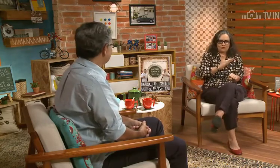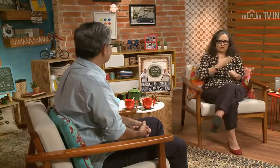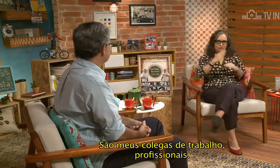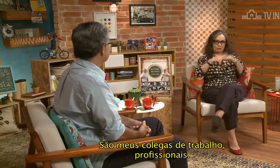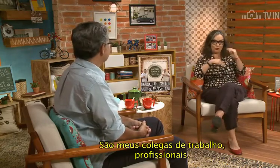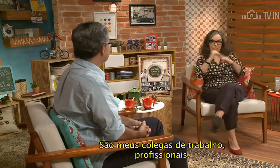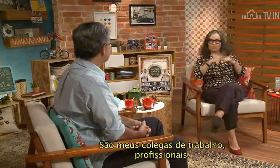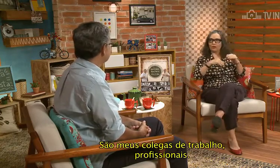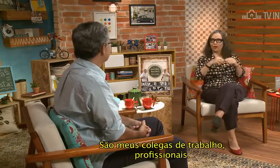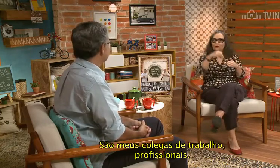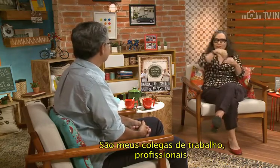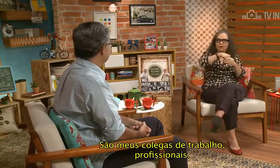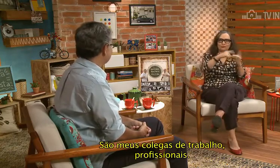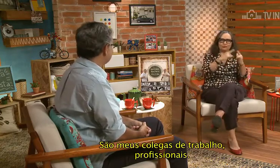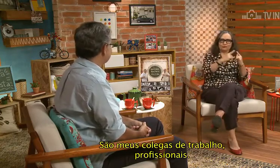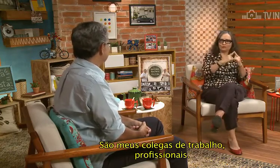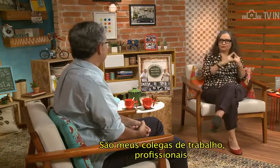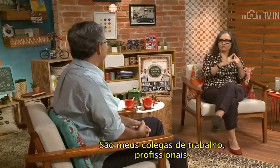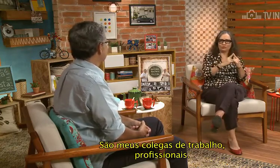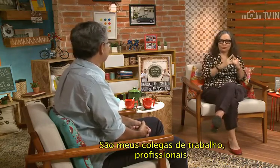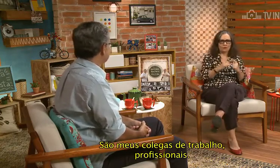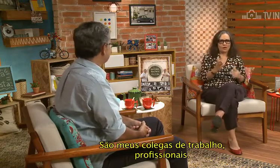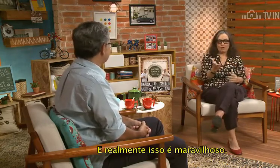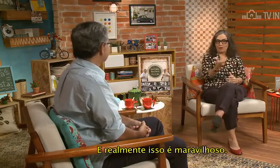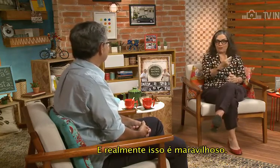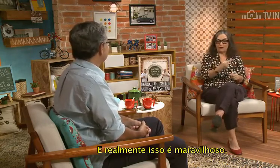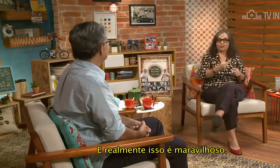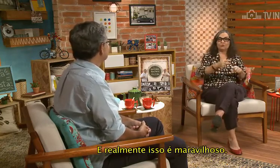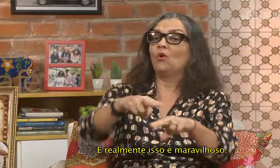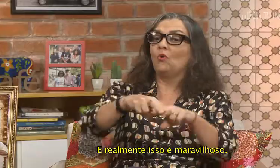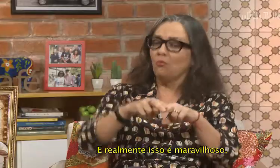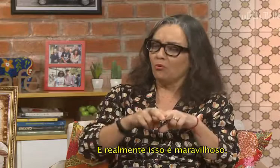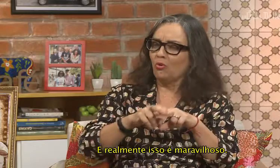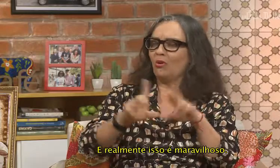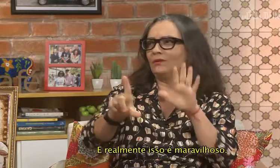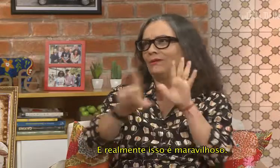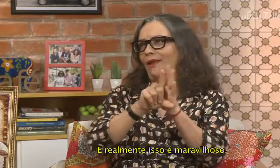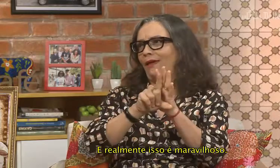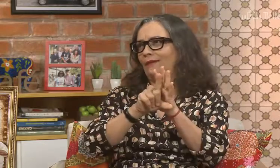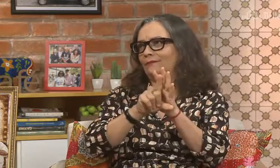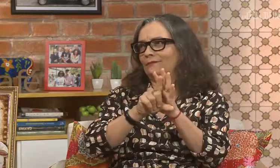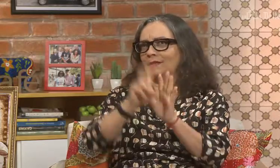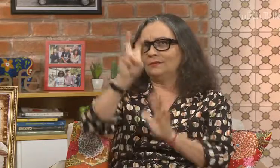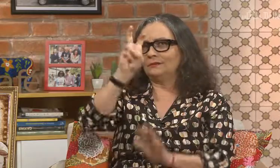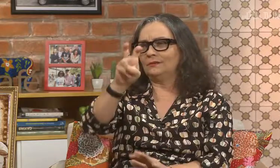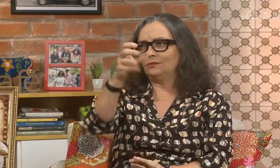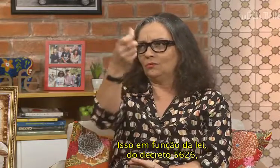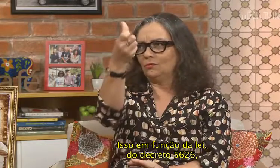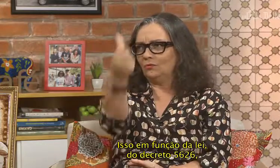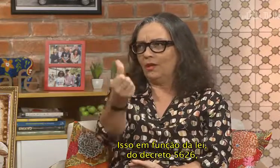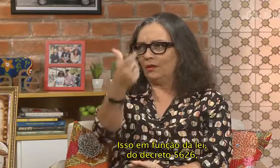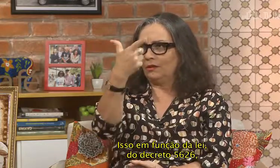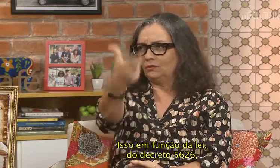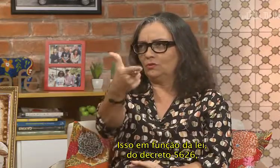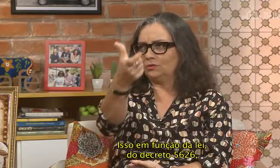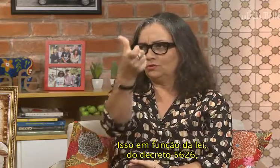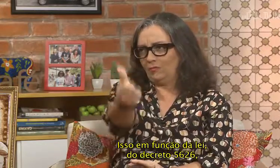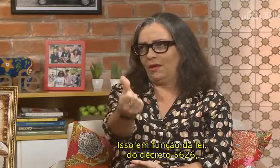Então, são meus colegas de trabalho, profissionais. E realmente isso é maravilhoso. Isso em função da lei, do Decreto